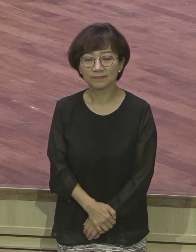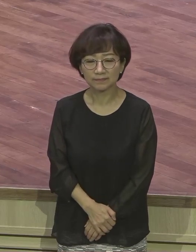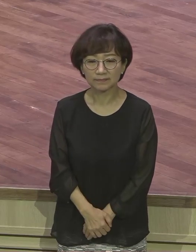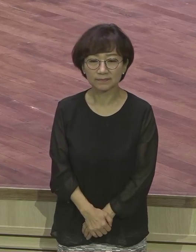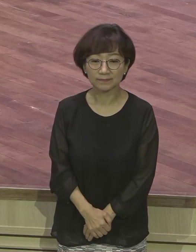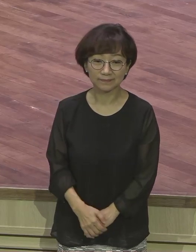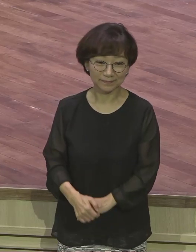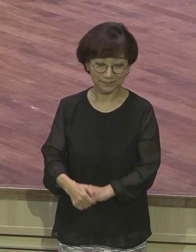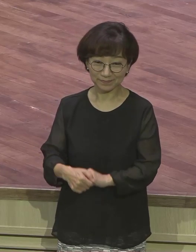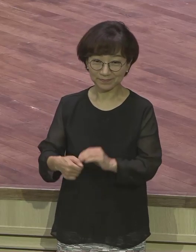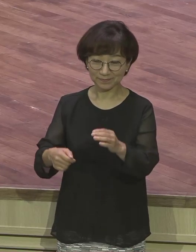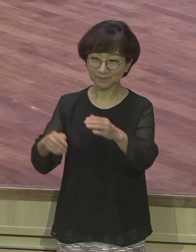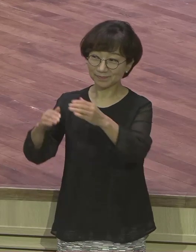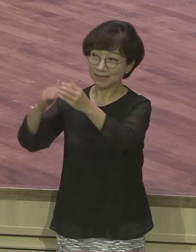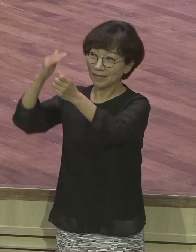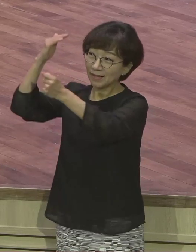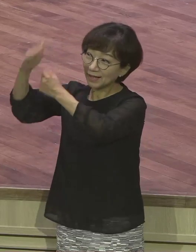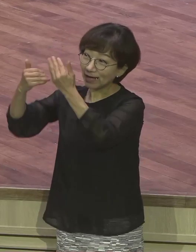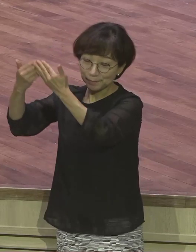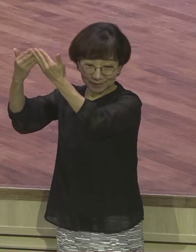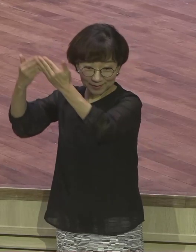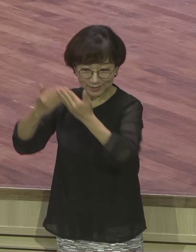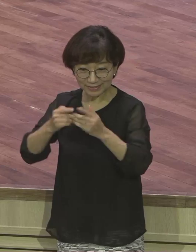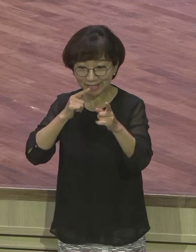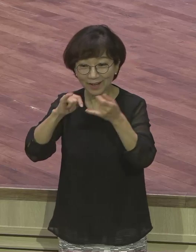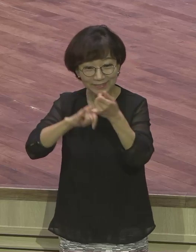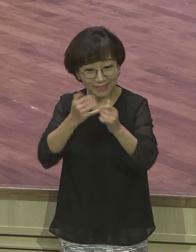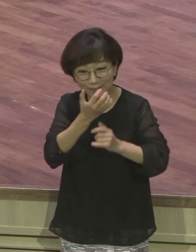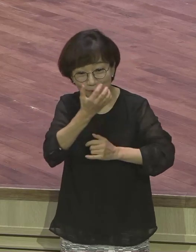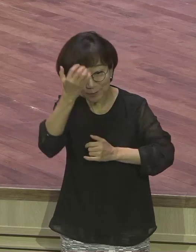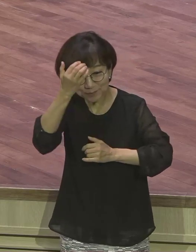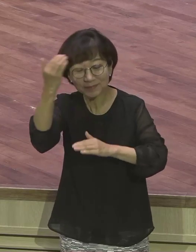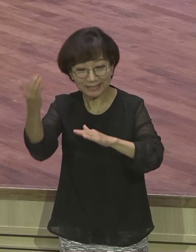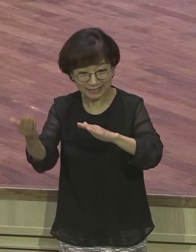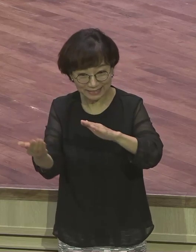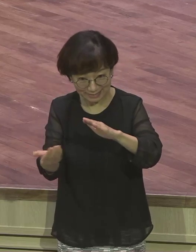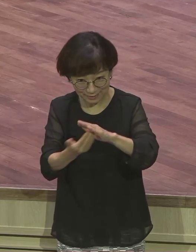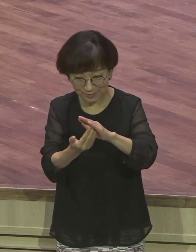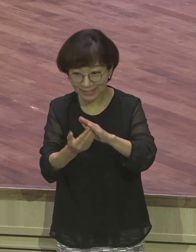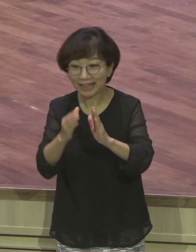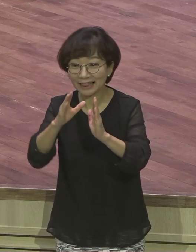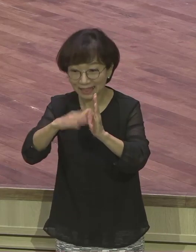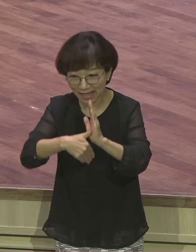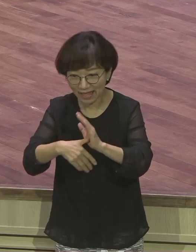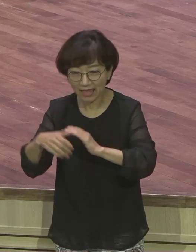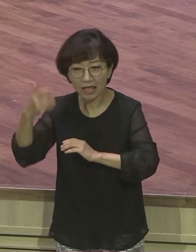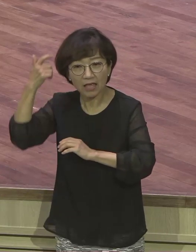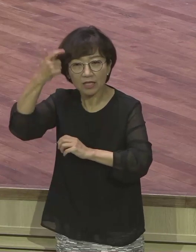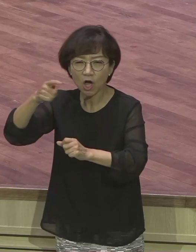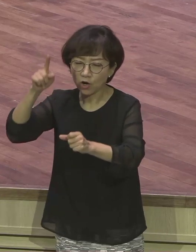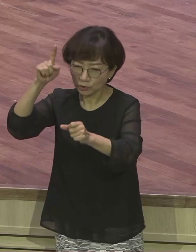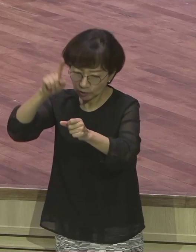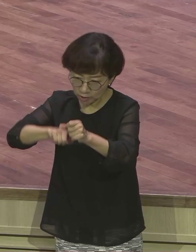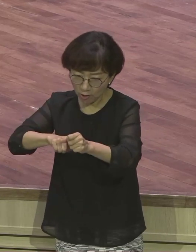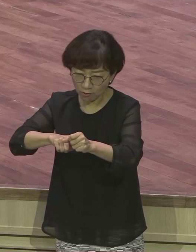언약의 꿈을 이루는데 헨리포드 부부처럼 영적 콤비 프레이가 되길 바랍니다.